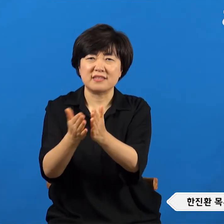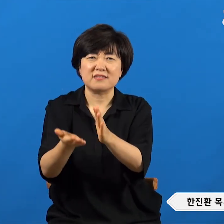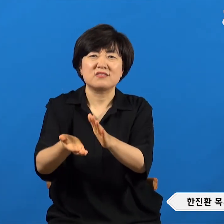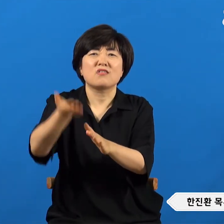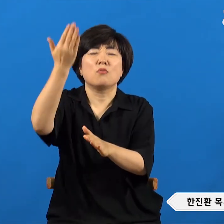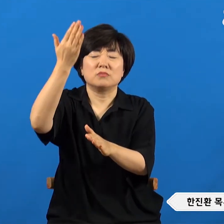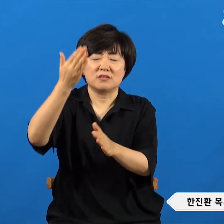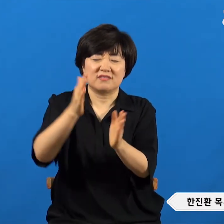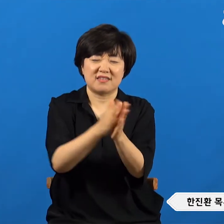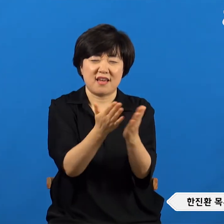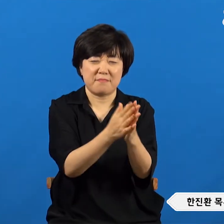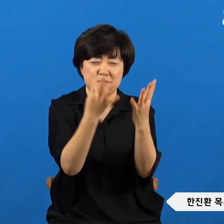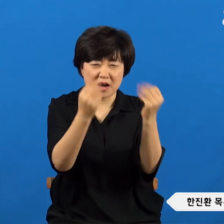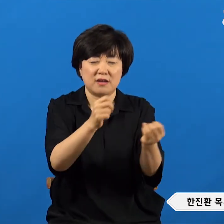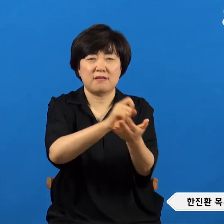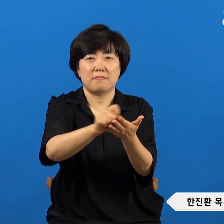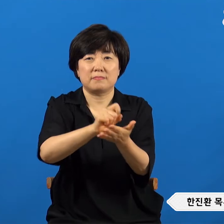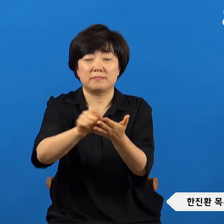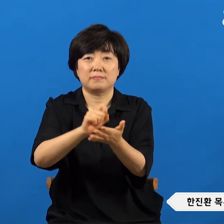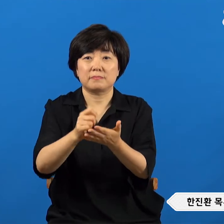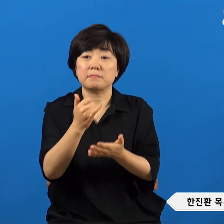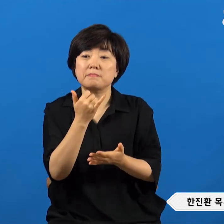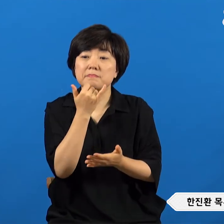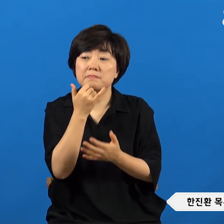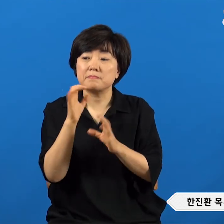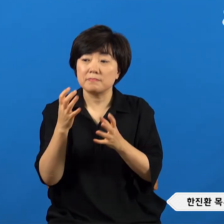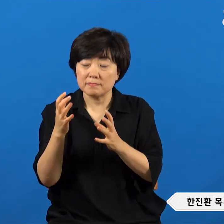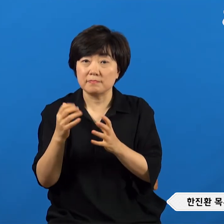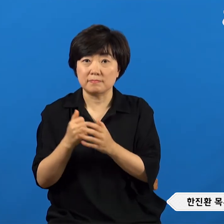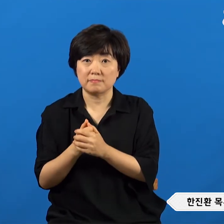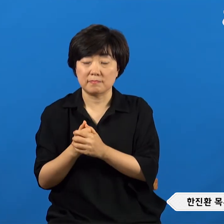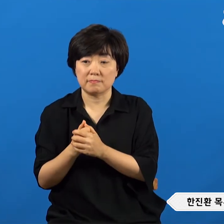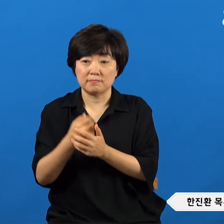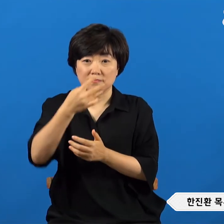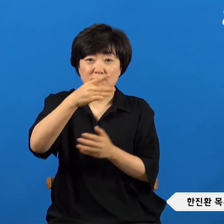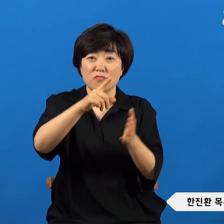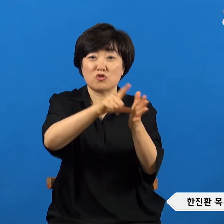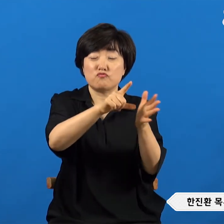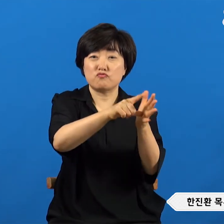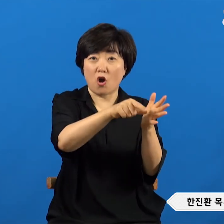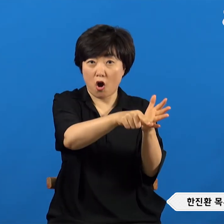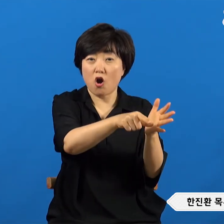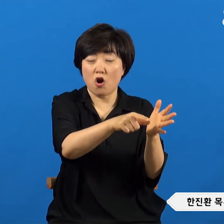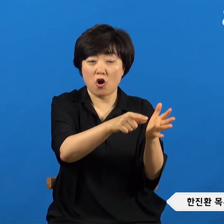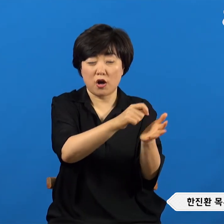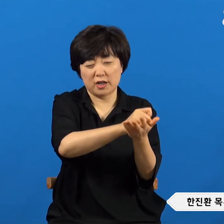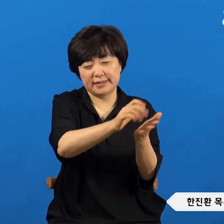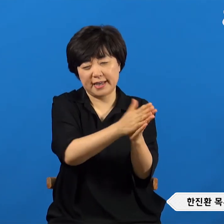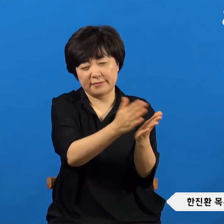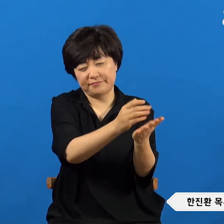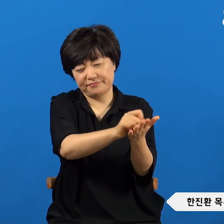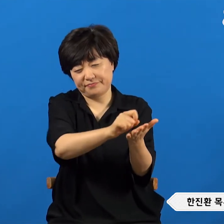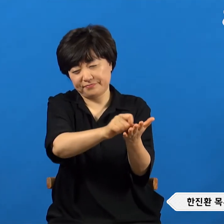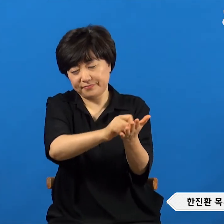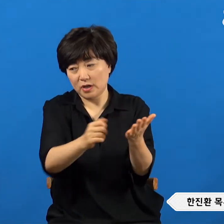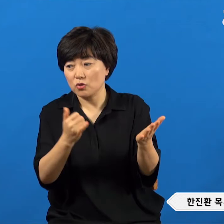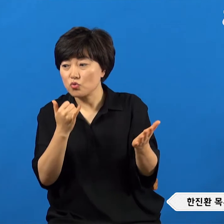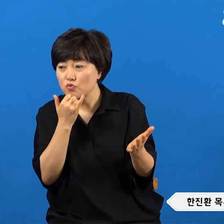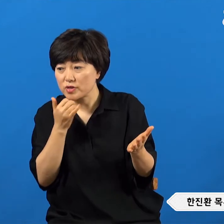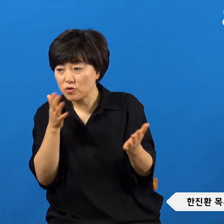어마어마한 분량입니다. 독일어를 전공한 청년이 루터의 원고를 정리를 해서 다시 다 새로